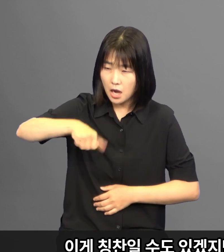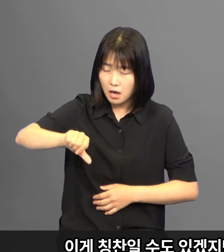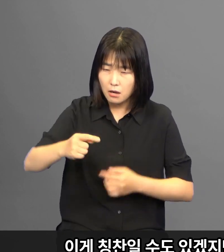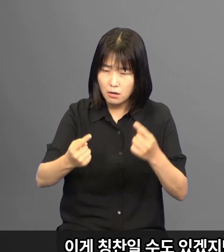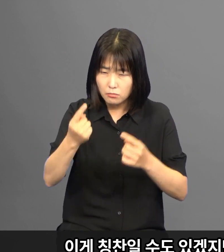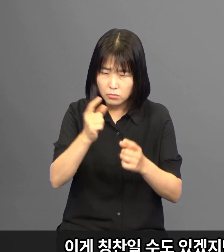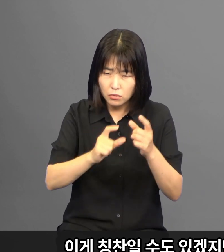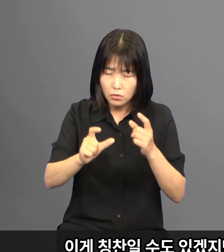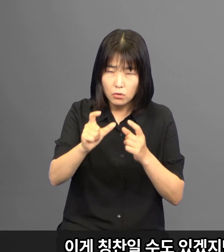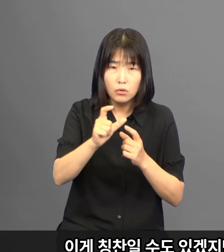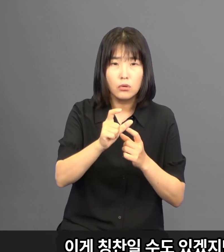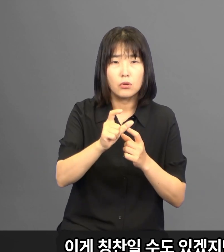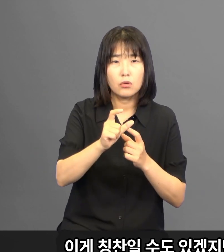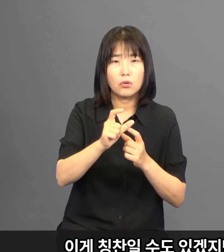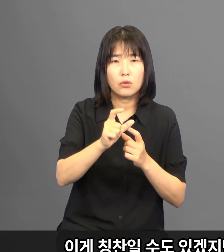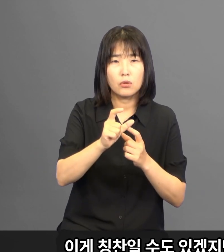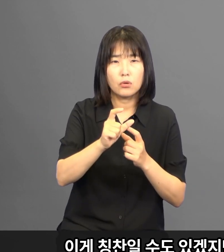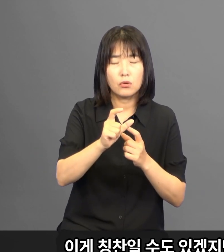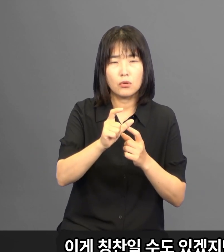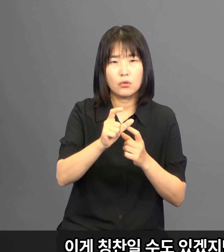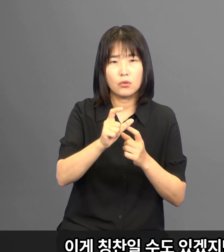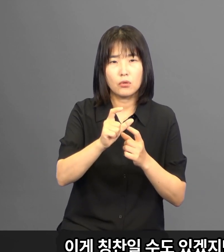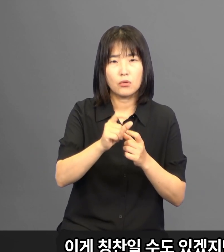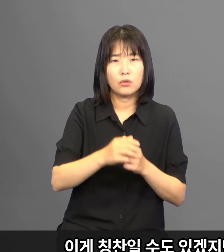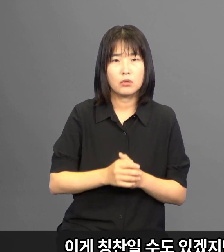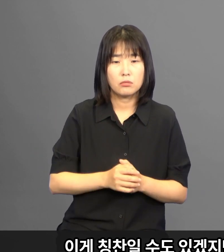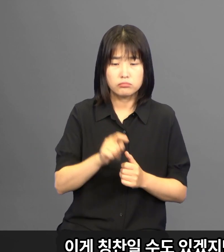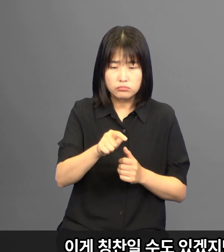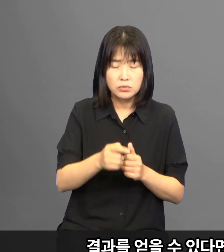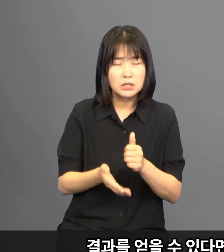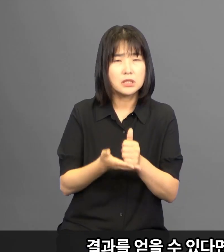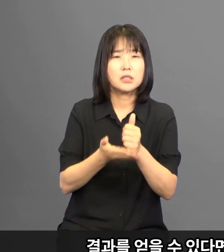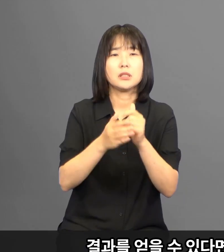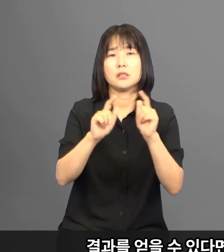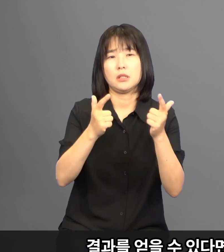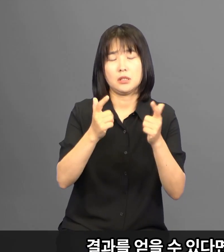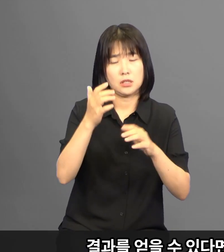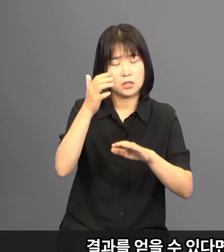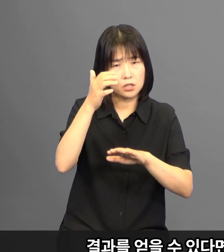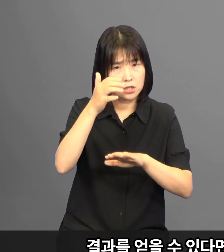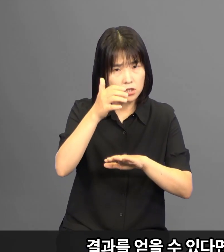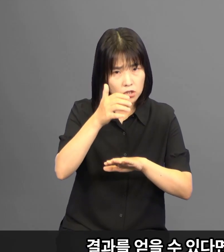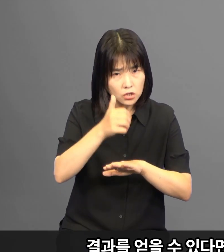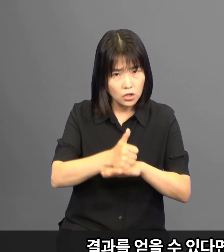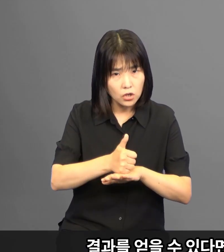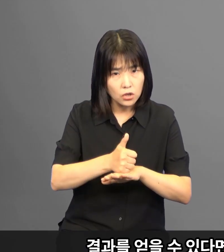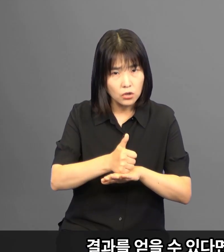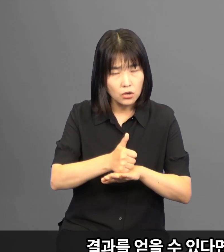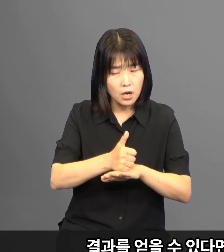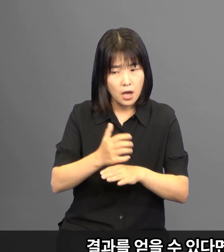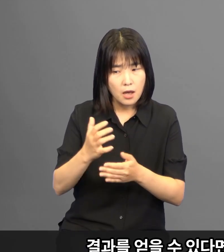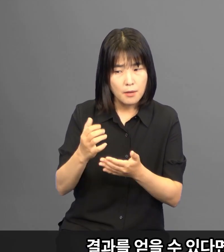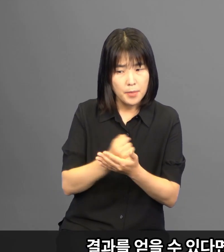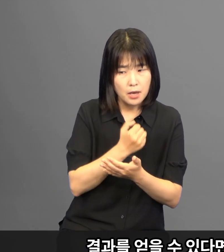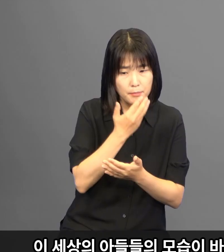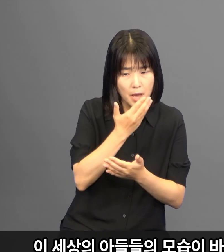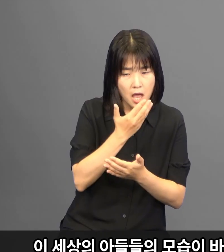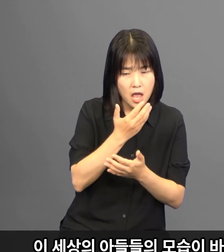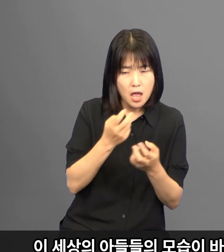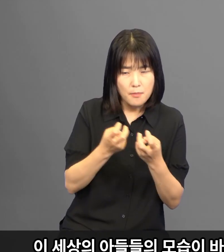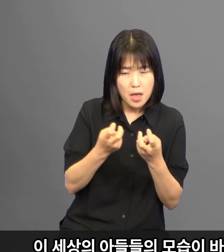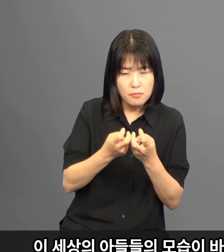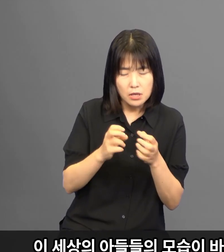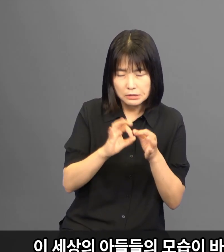이게 칭찬일 수도 있겠지만 이것이 사실은 칭찬이 아니죠. 결과를 얻을 수 있다면 수단과 방법을 가리지 않는